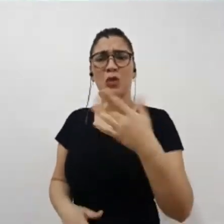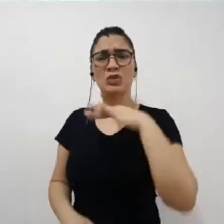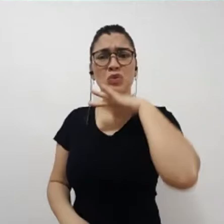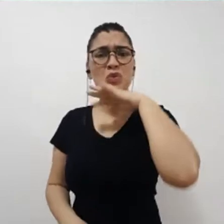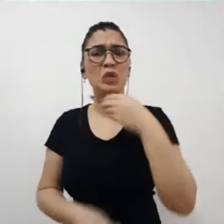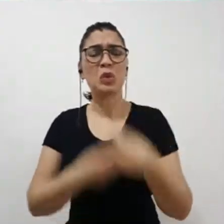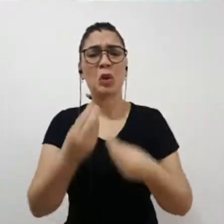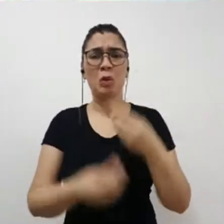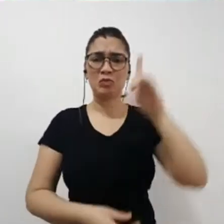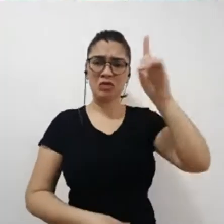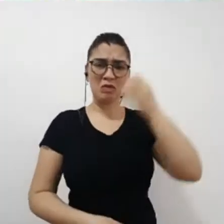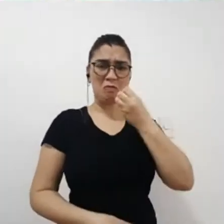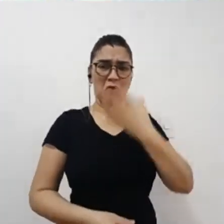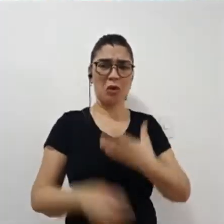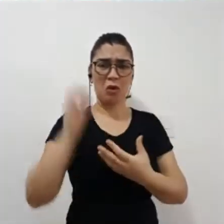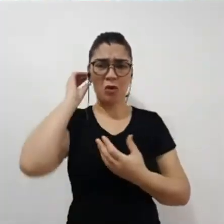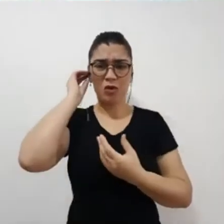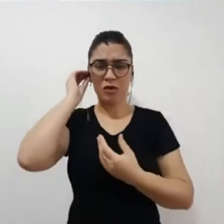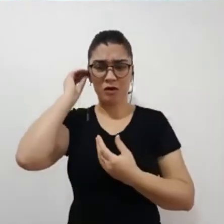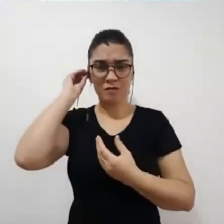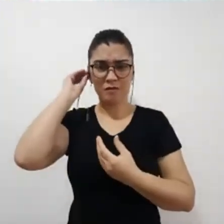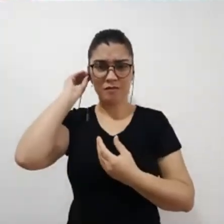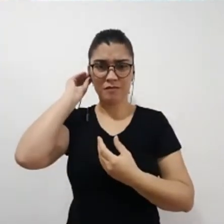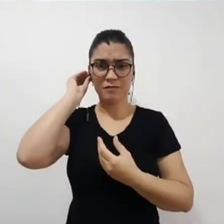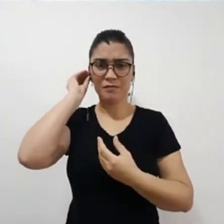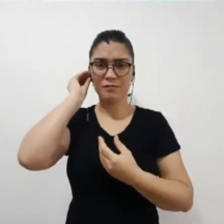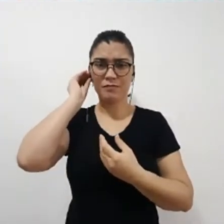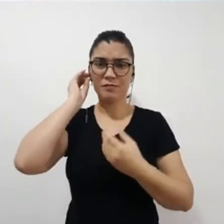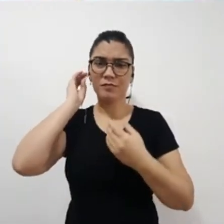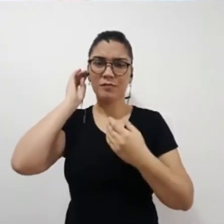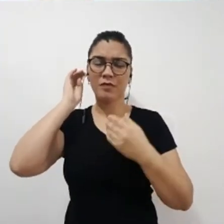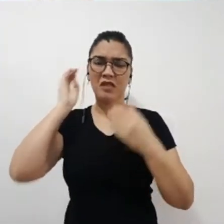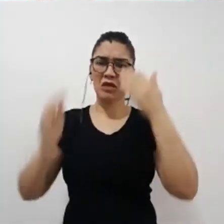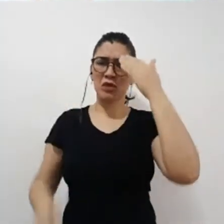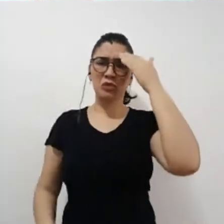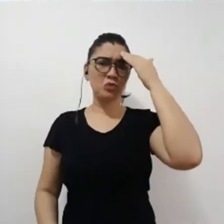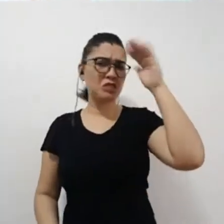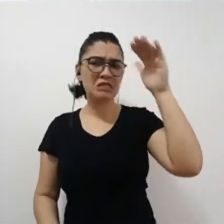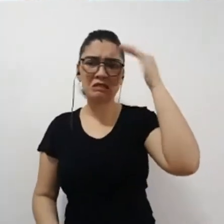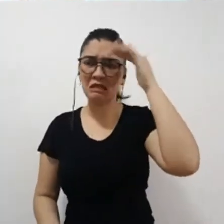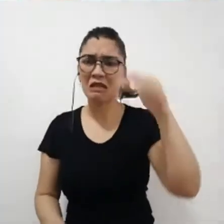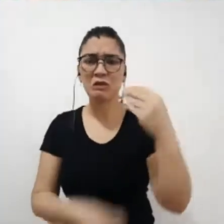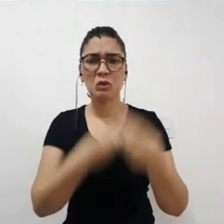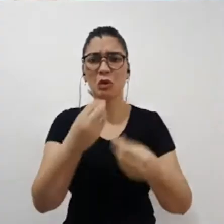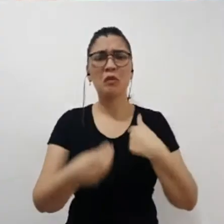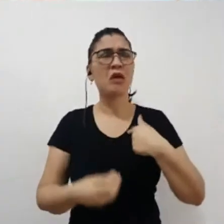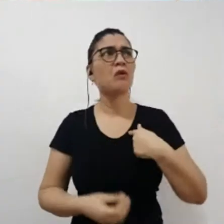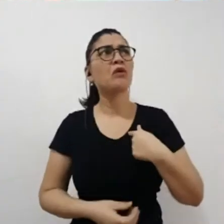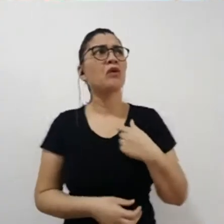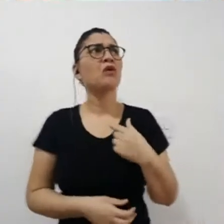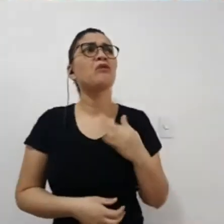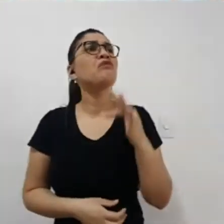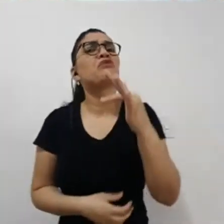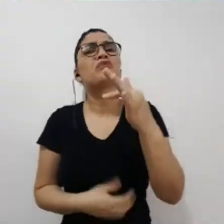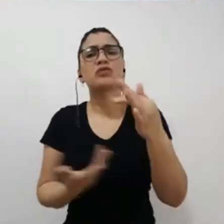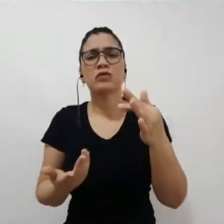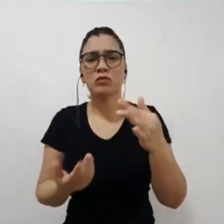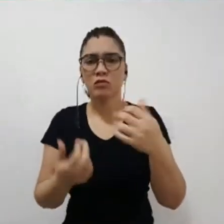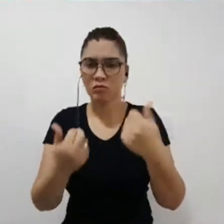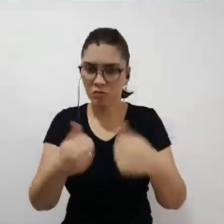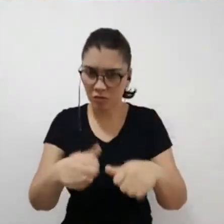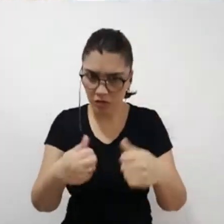não consigo ver que benefício eu vou ter disso. Você não precisa ver. Você é